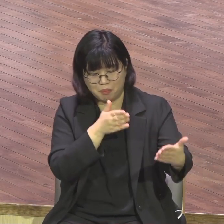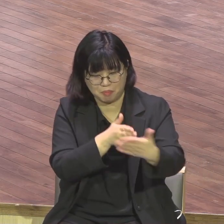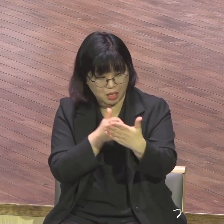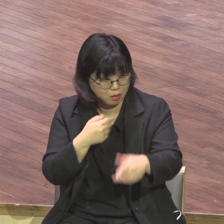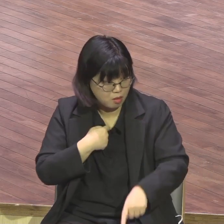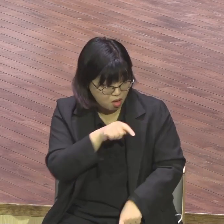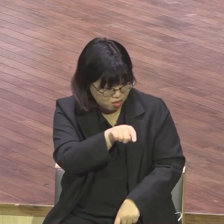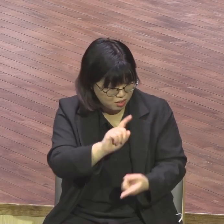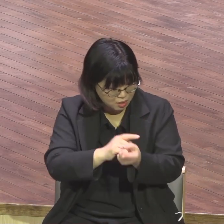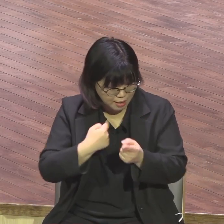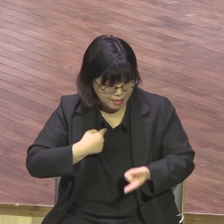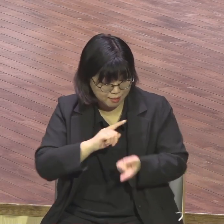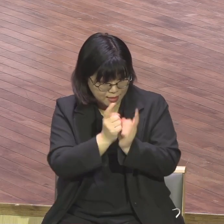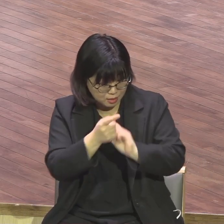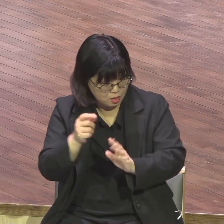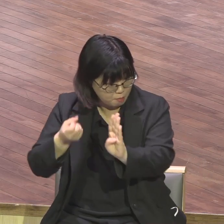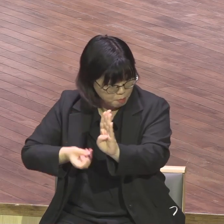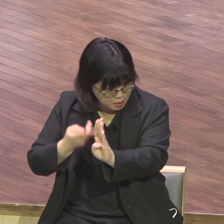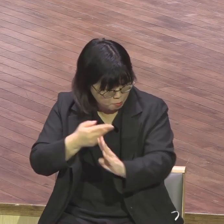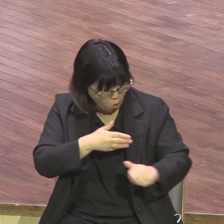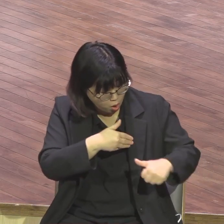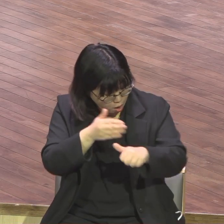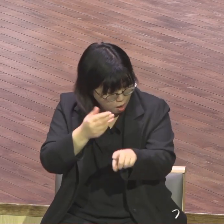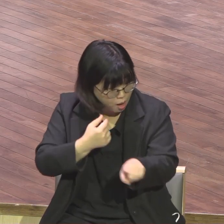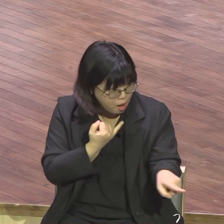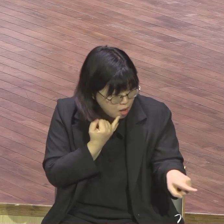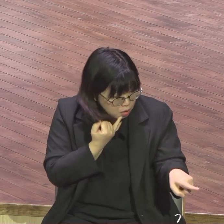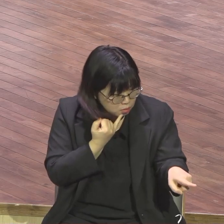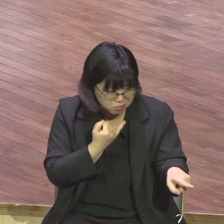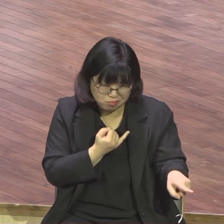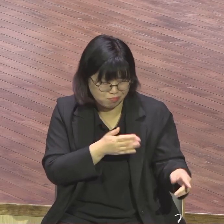찼어. 동기가 꽉 차가지고